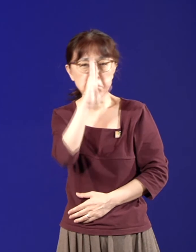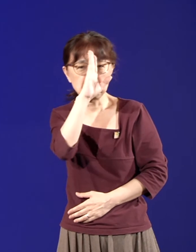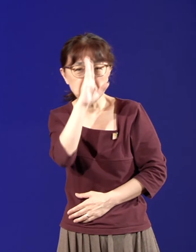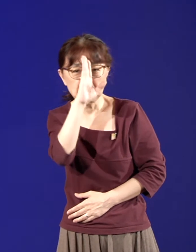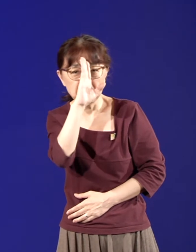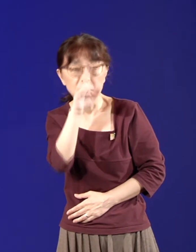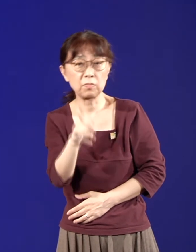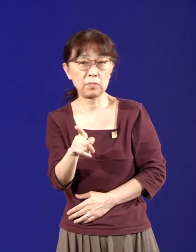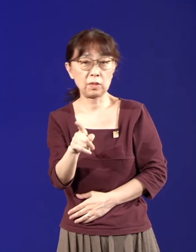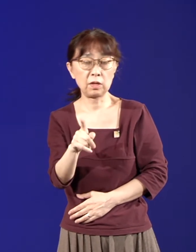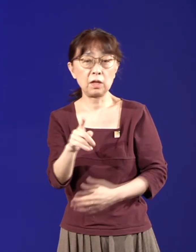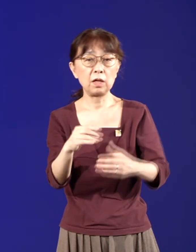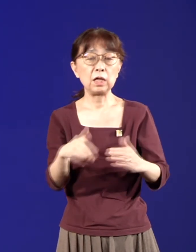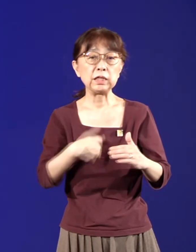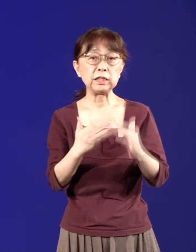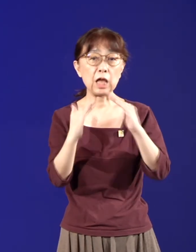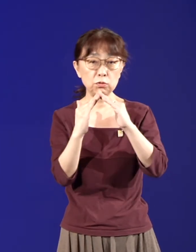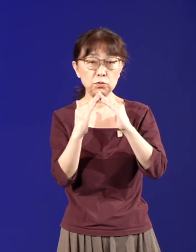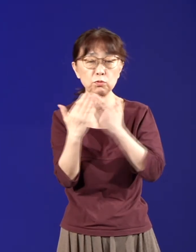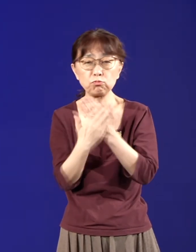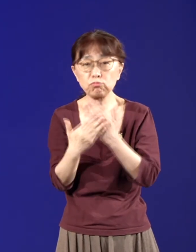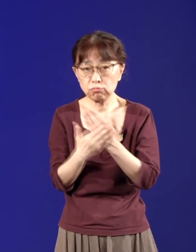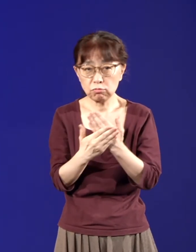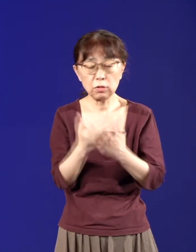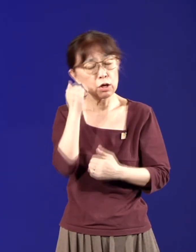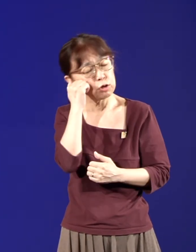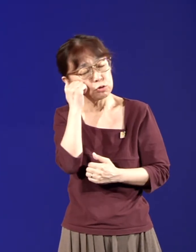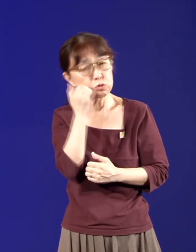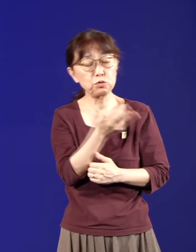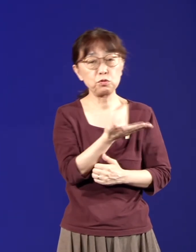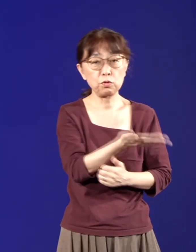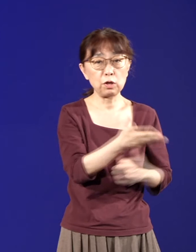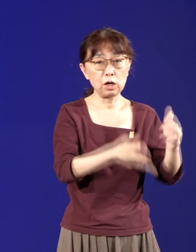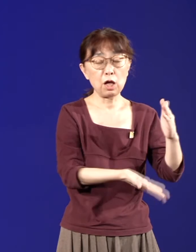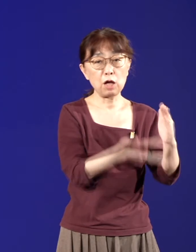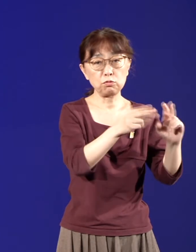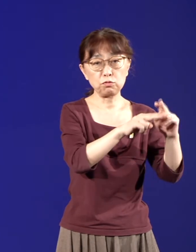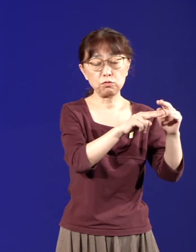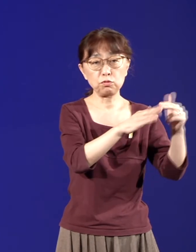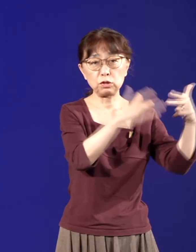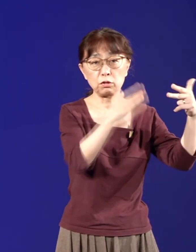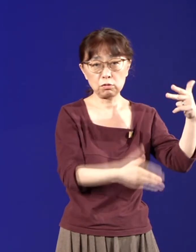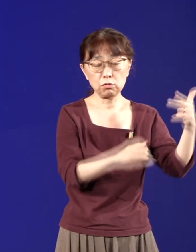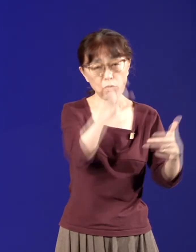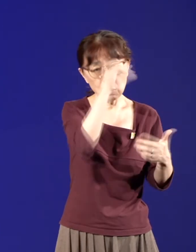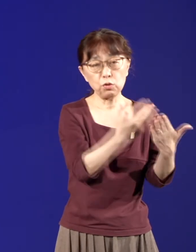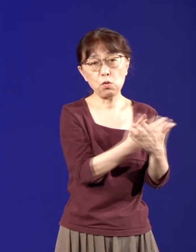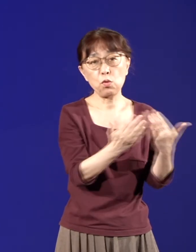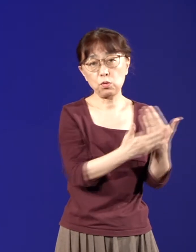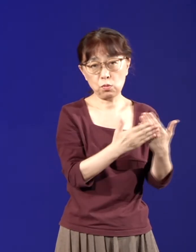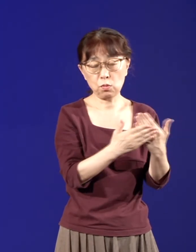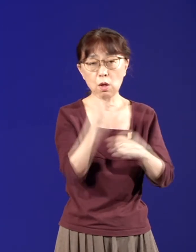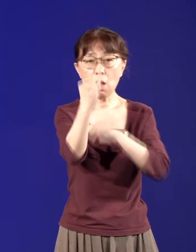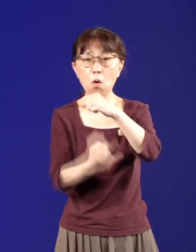では自宅療養、宿泊療養の際のオンライン診療でありますとか、往